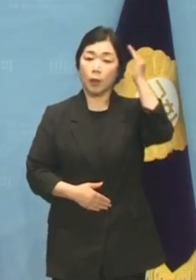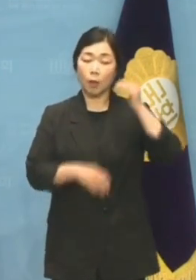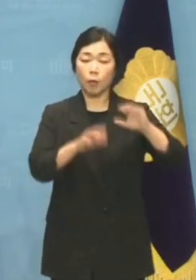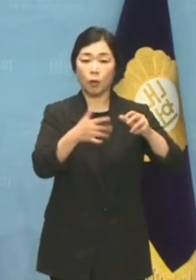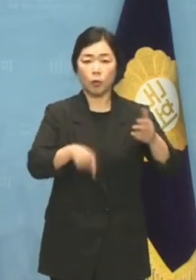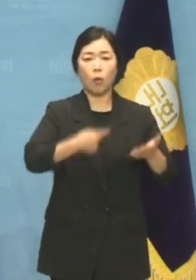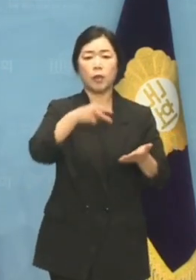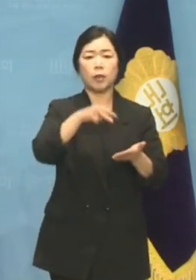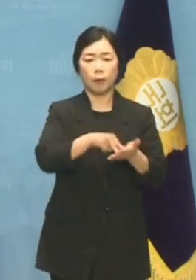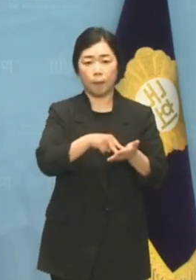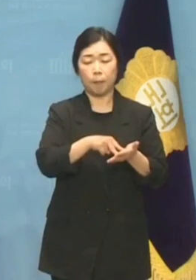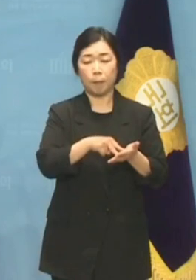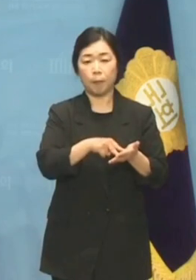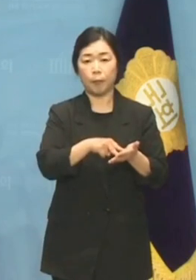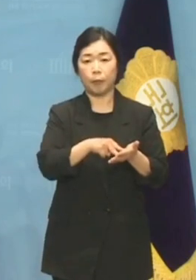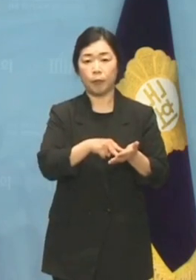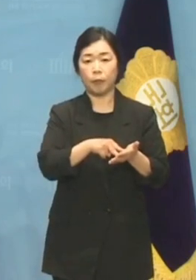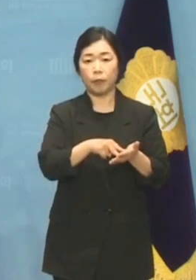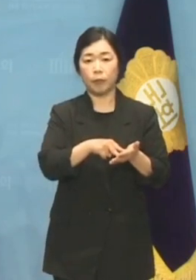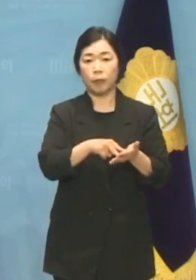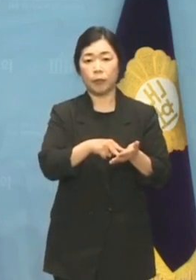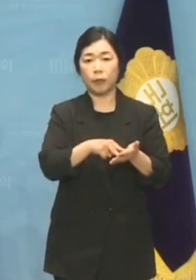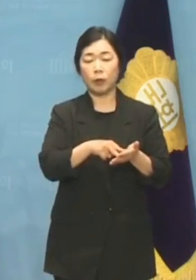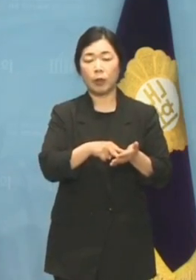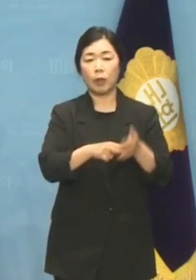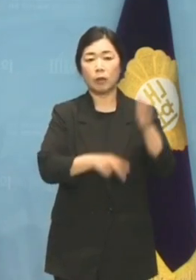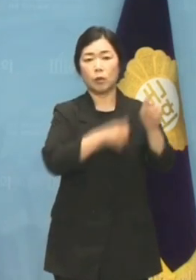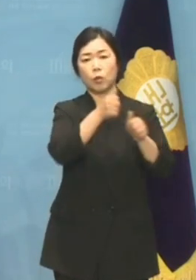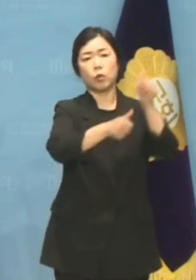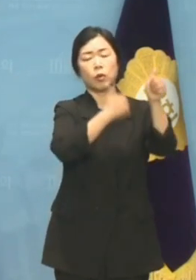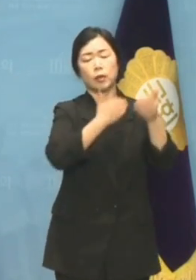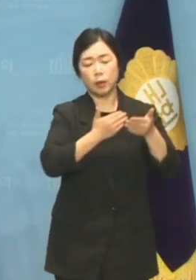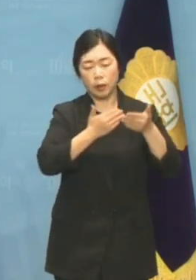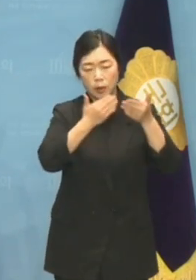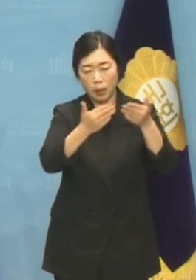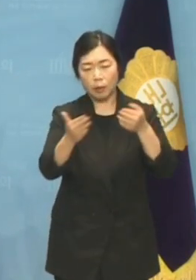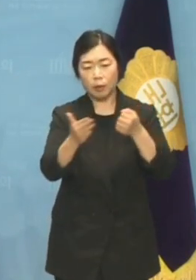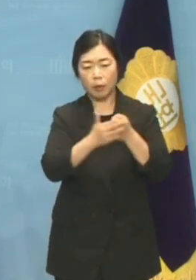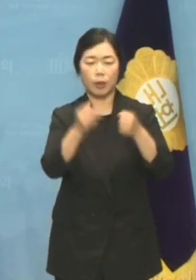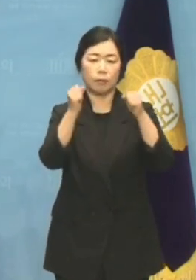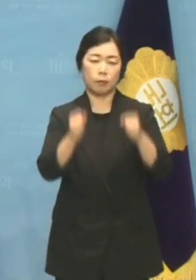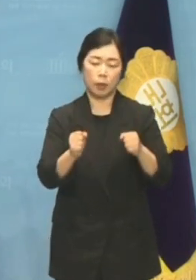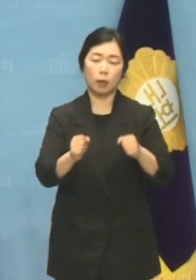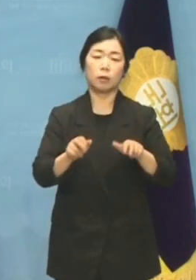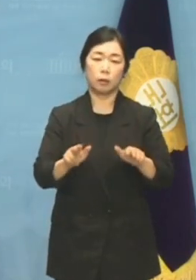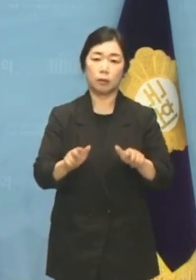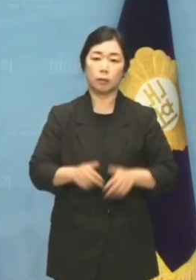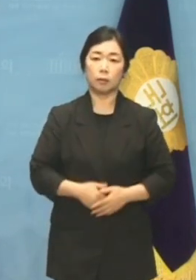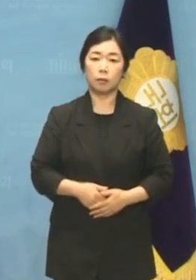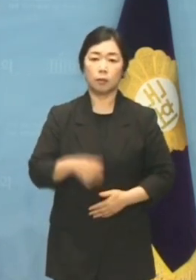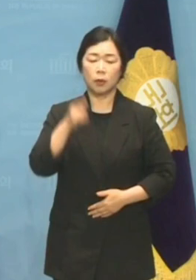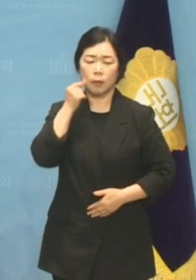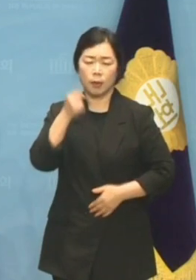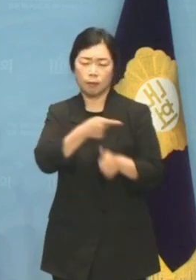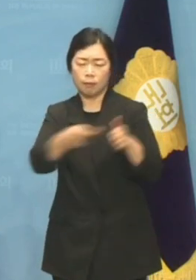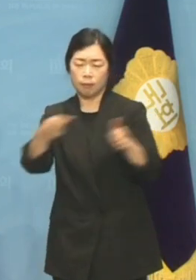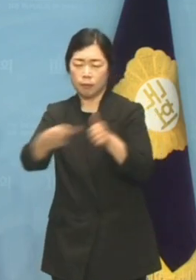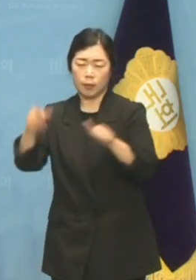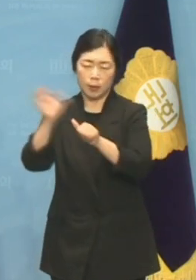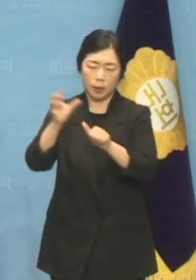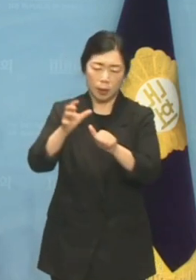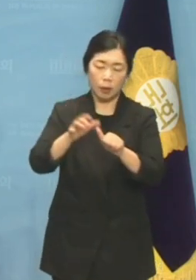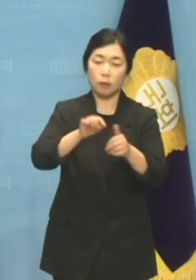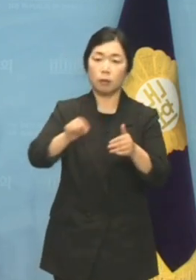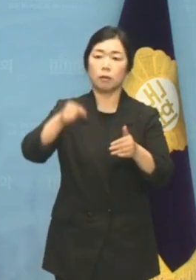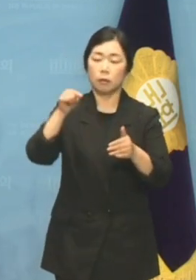대한민국은 독립 판쟁의 결연히 나섰던 선조들의 희생 위에 존재하고 있습니다. 일제의 잔인한 탄압